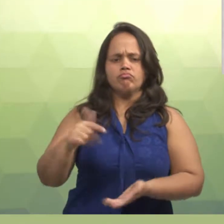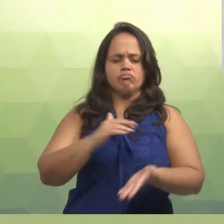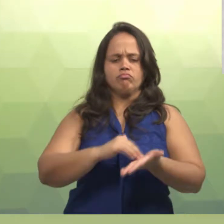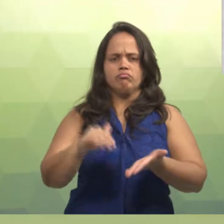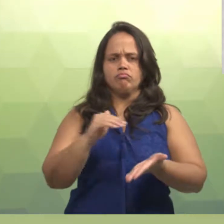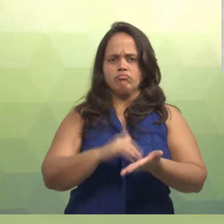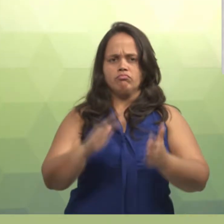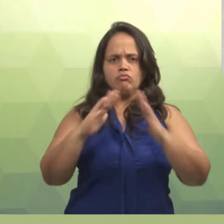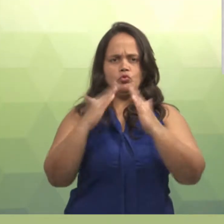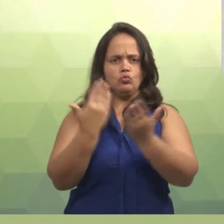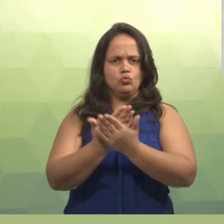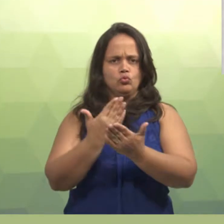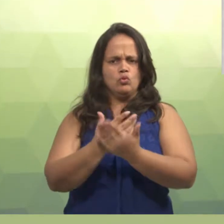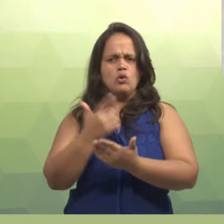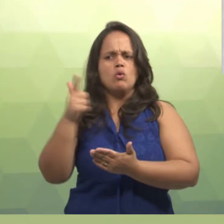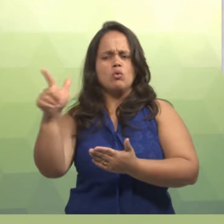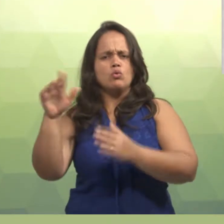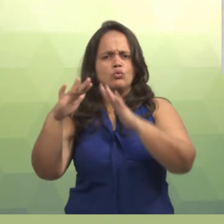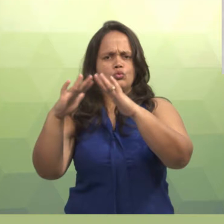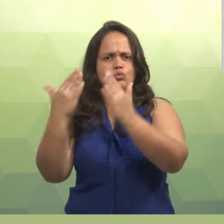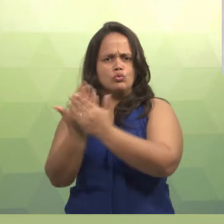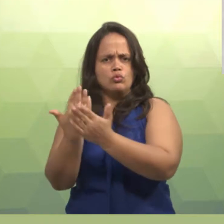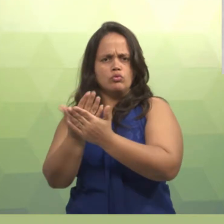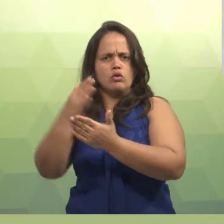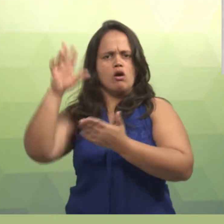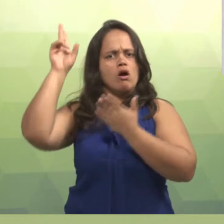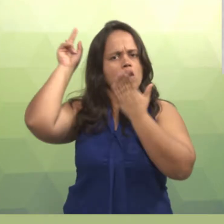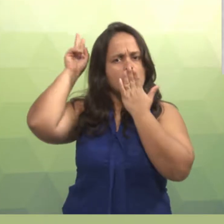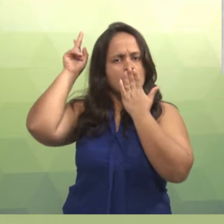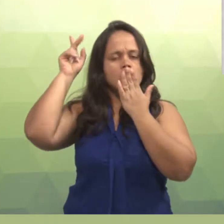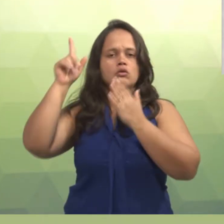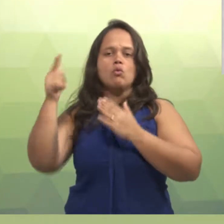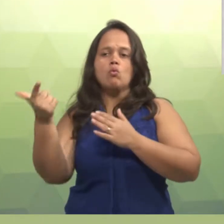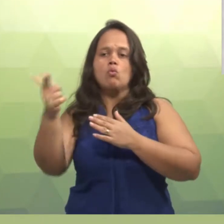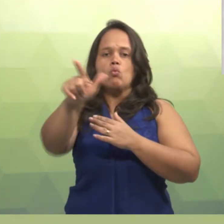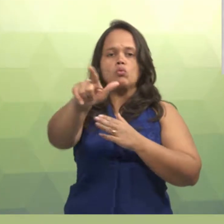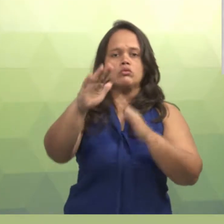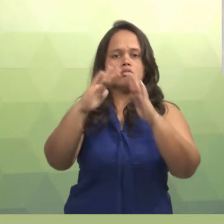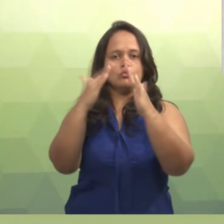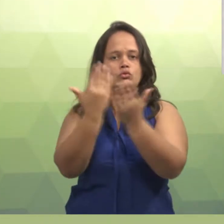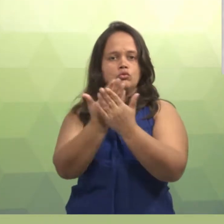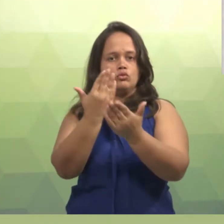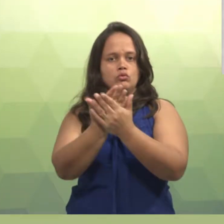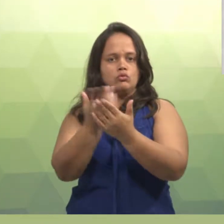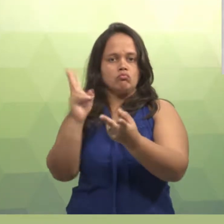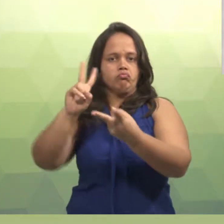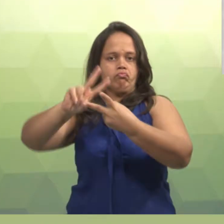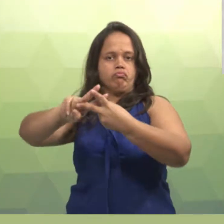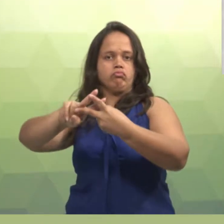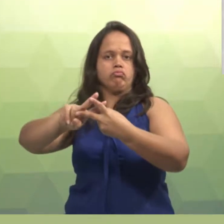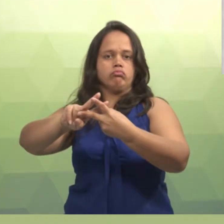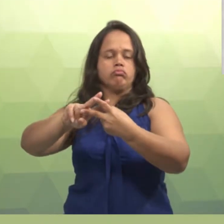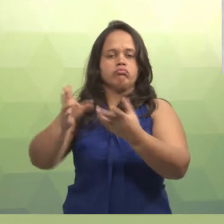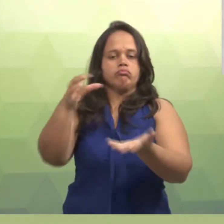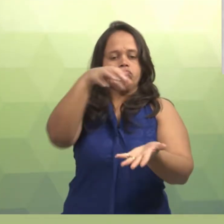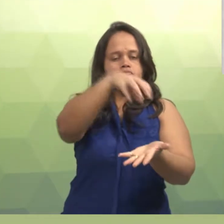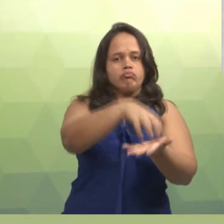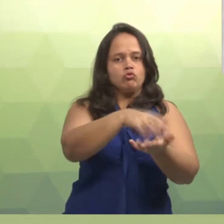haverá secretário de escola em escola indígena e escola que funcione em unidade prisional e